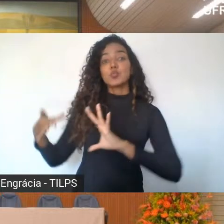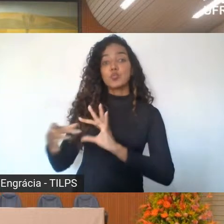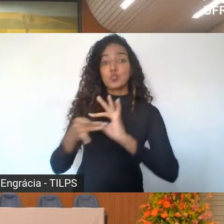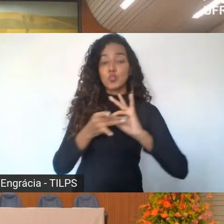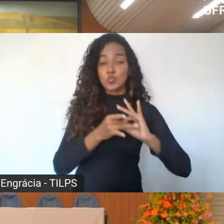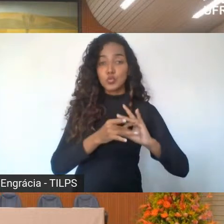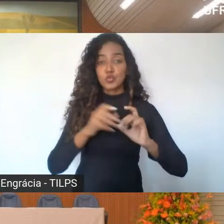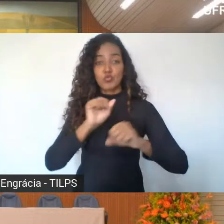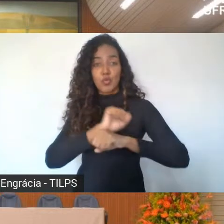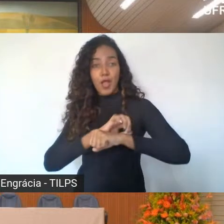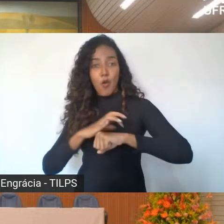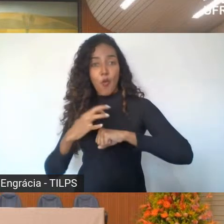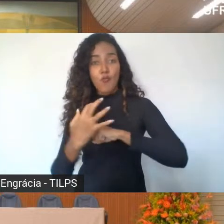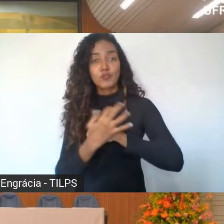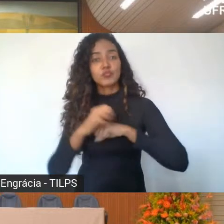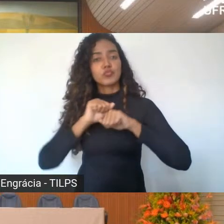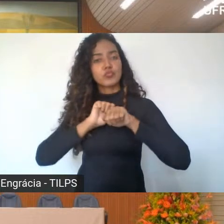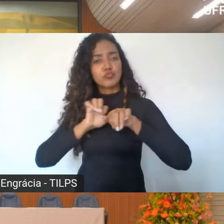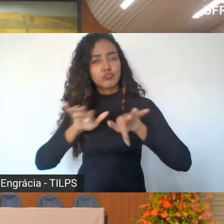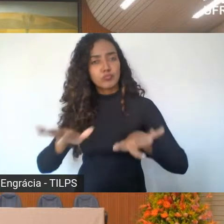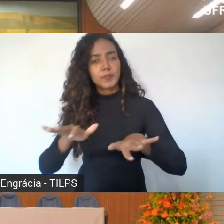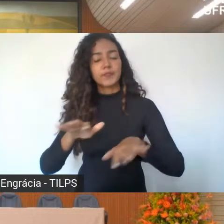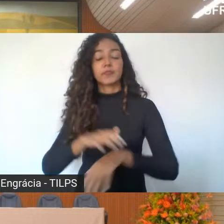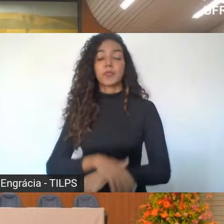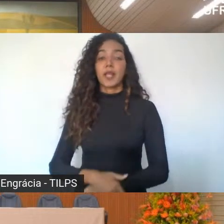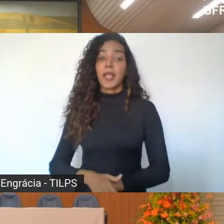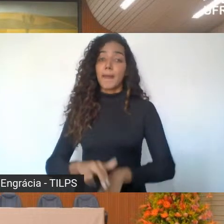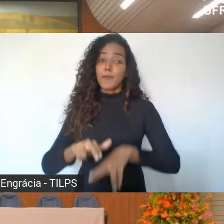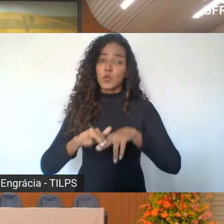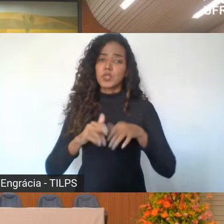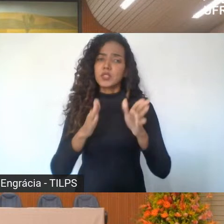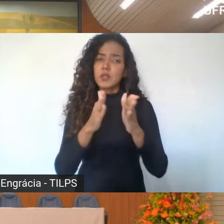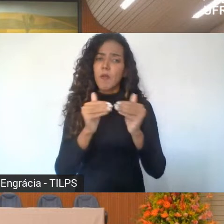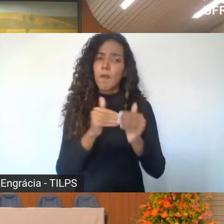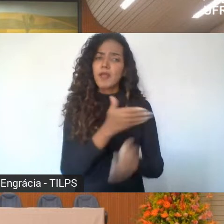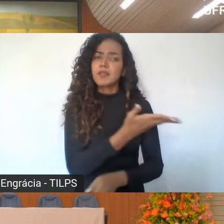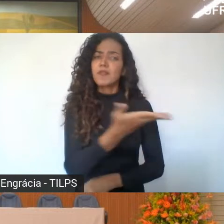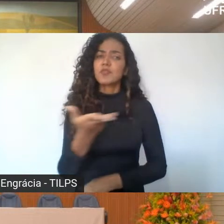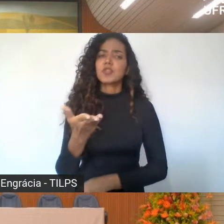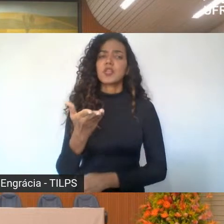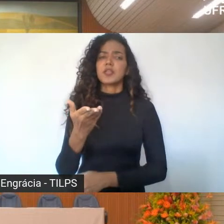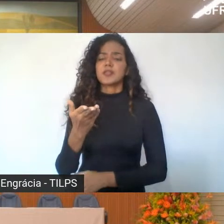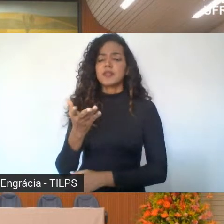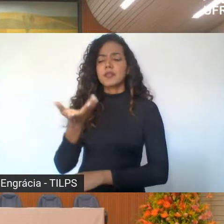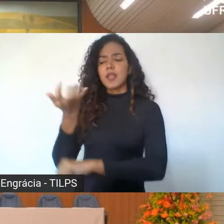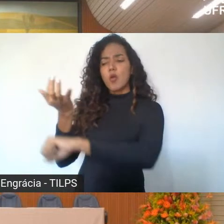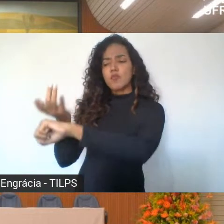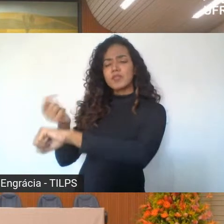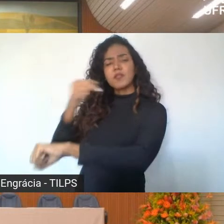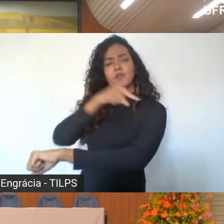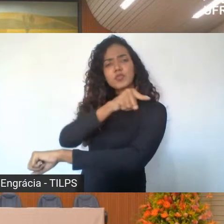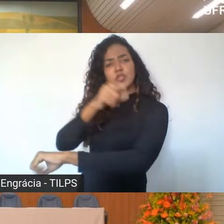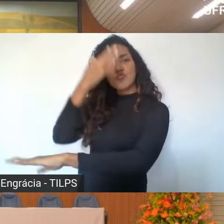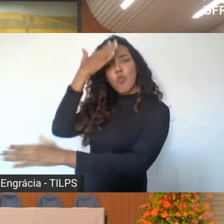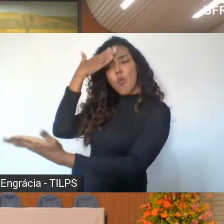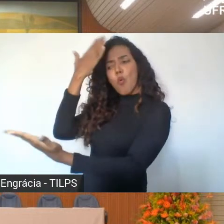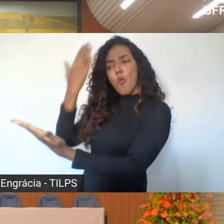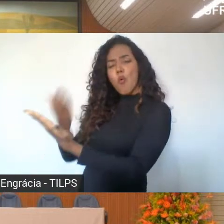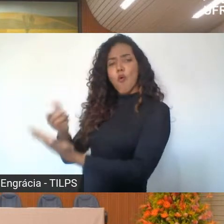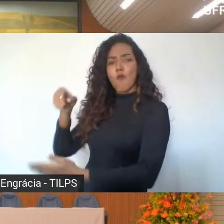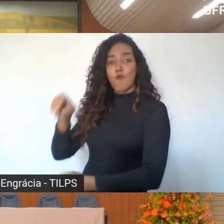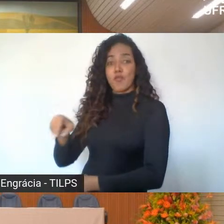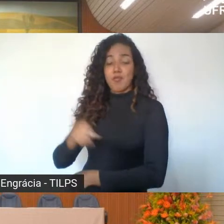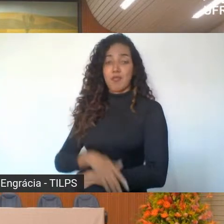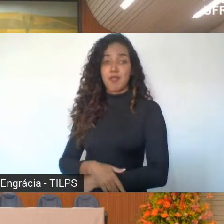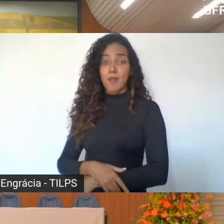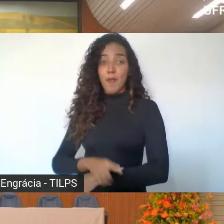peço a vocês que continuem confiando na nossa universidade, porque é com essa confiança que ninguém vai soltar a mão de